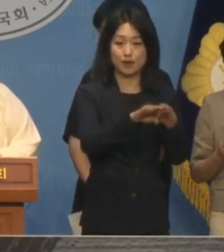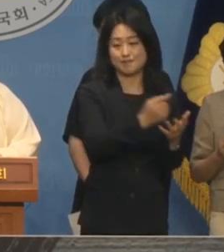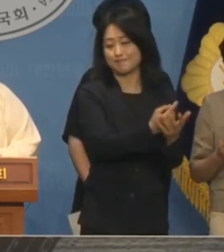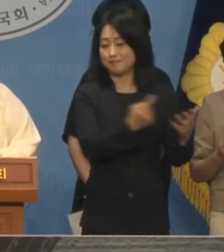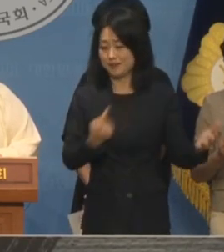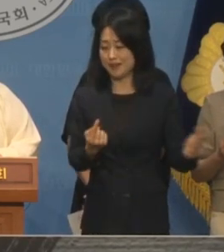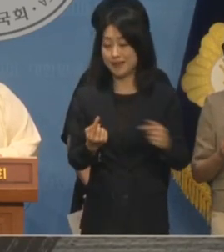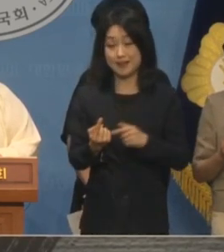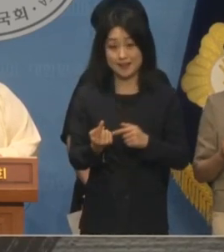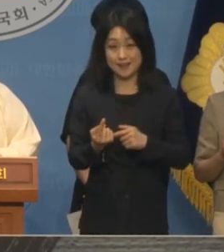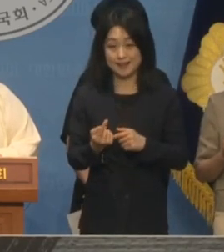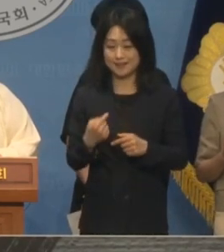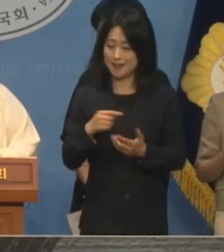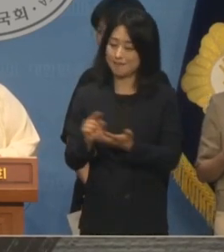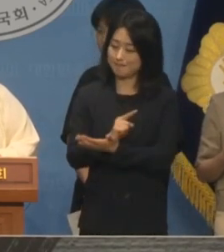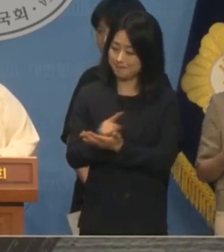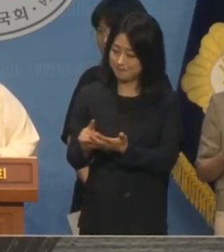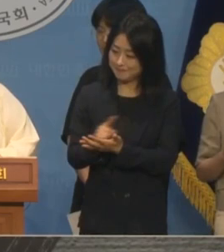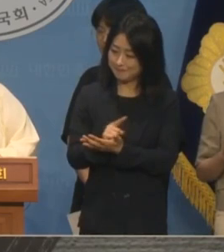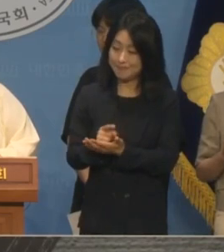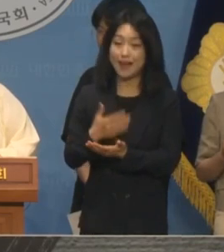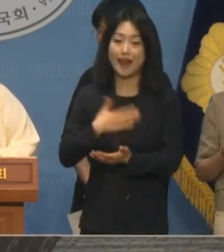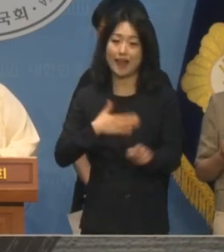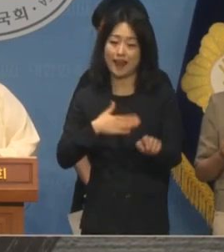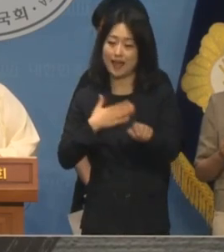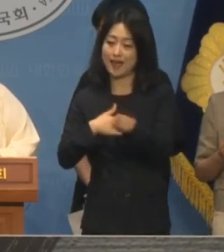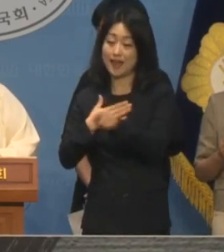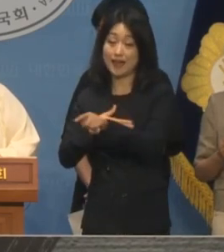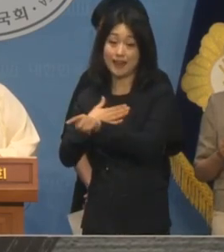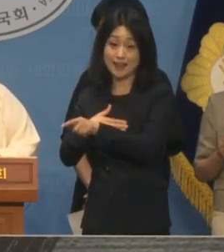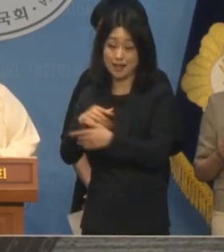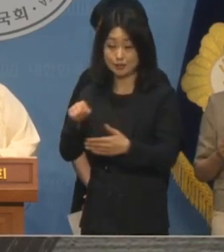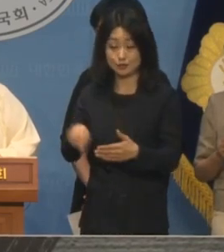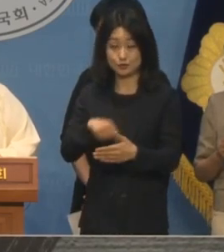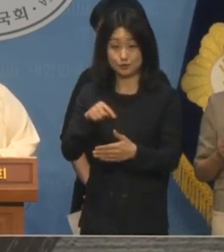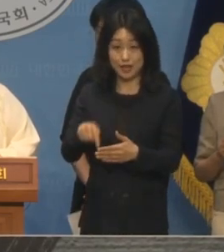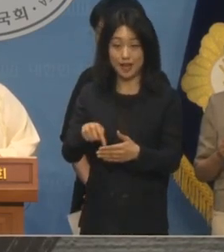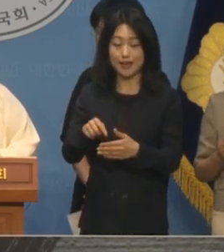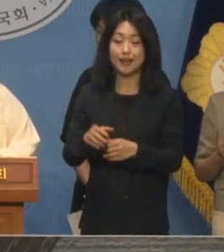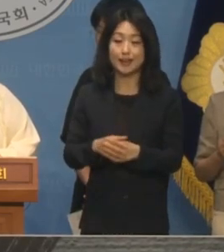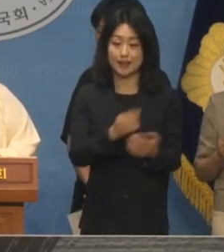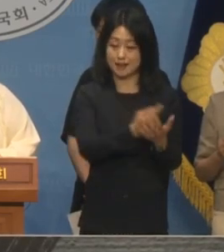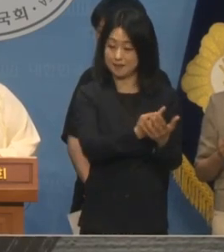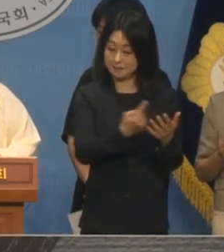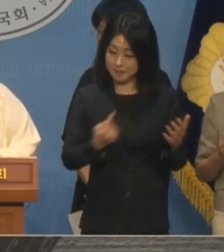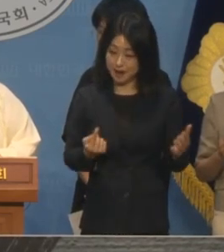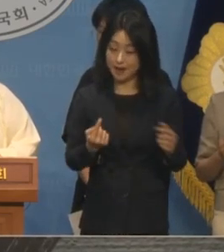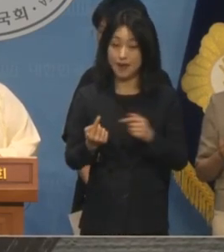사람들을 많이 알고 있습니다. 그 중에 탈시설 지원을 잘